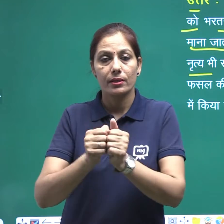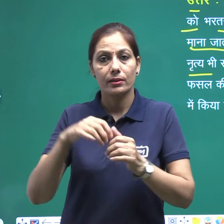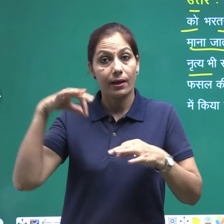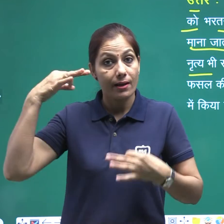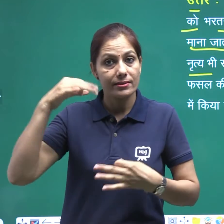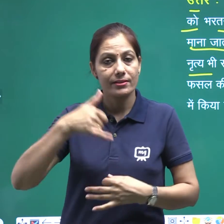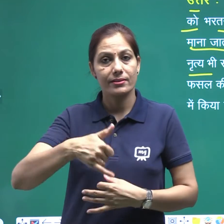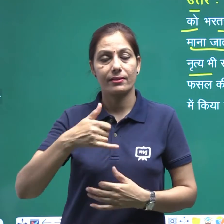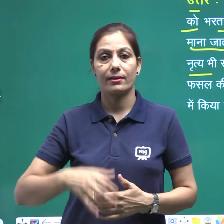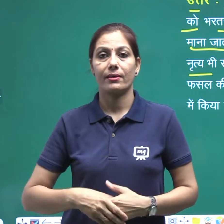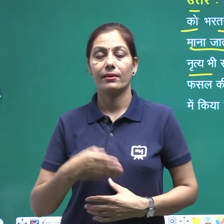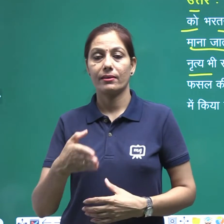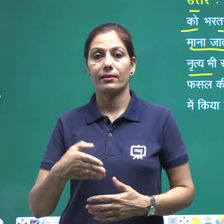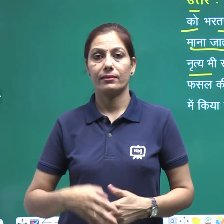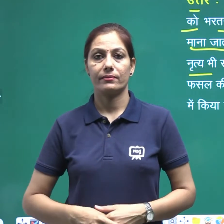यह